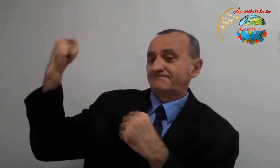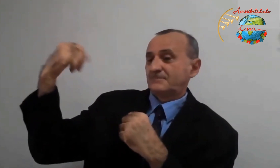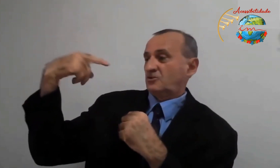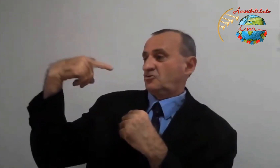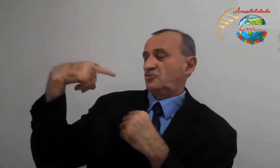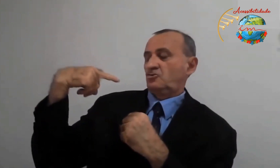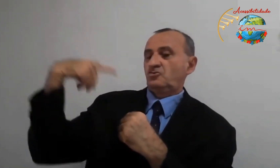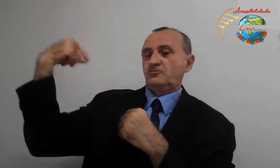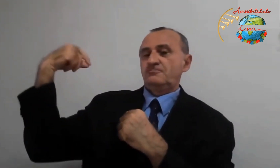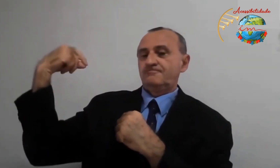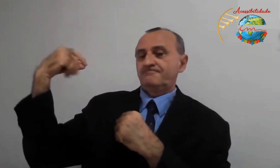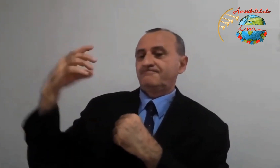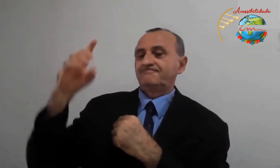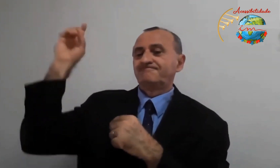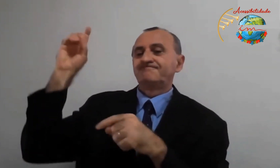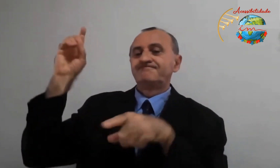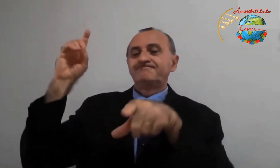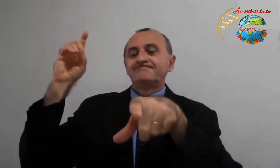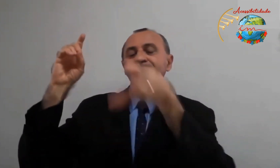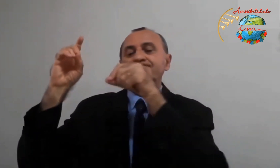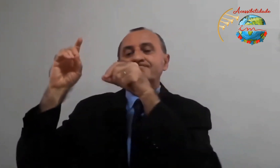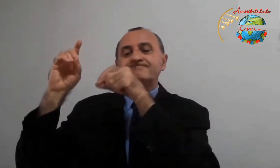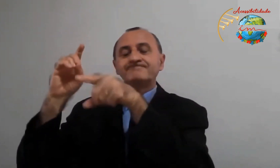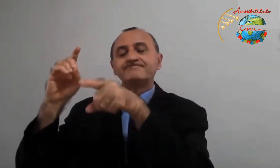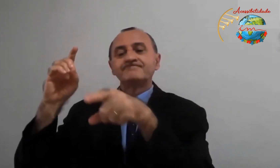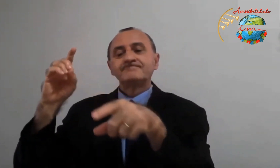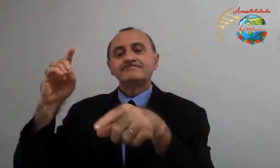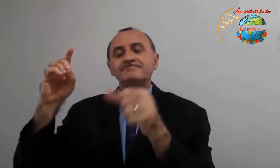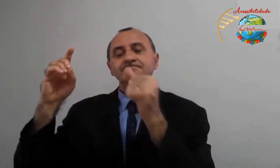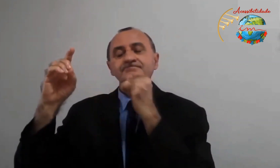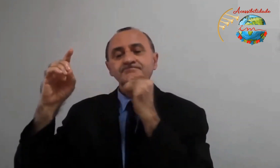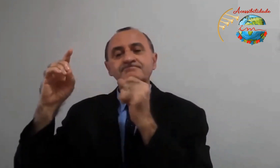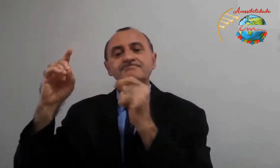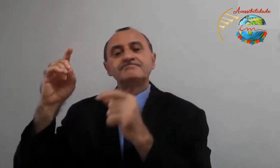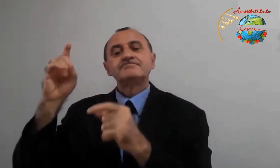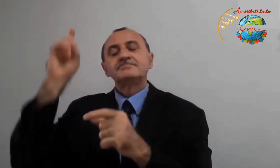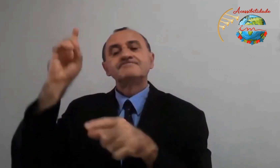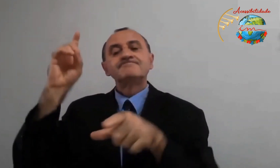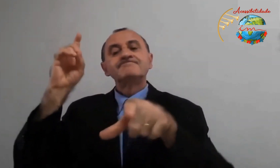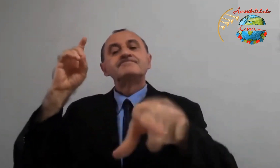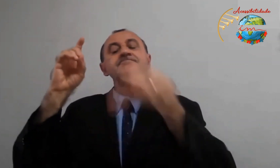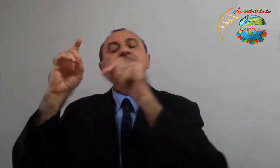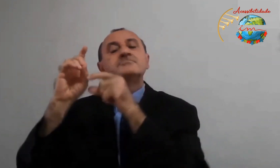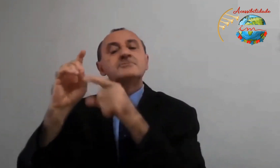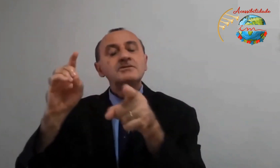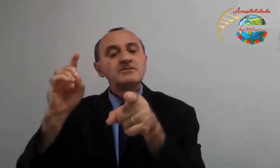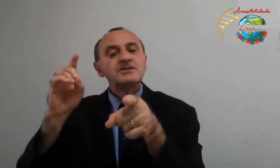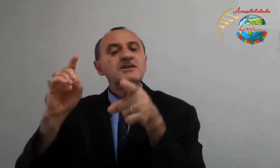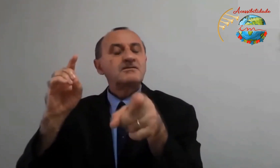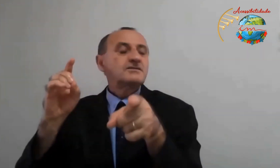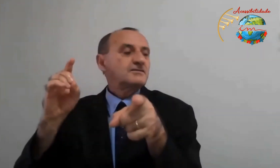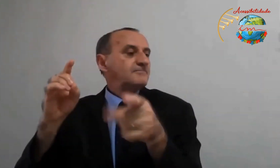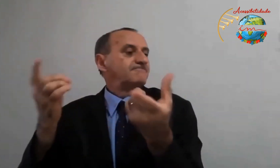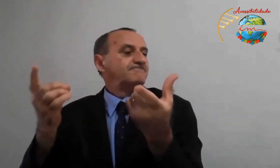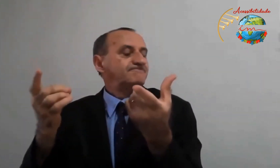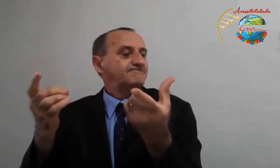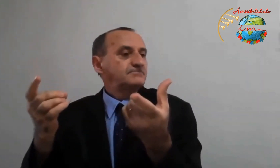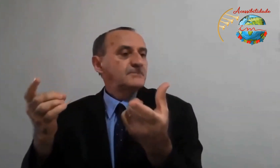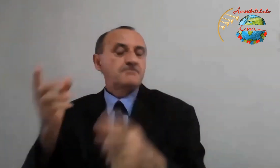nos chama. Então nós temos um chamado profético, Deus te chamou também profeticamente. Então, por exemplo, Deus